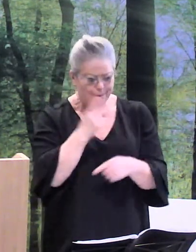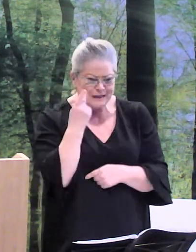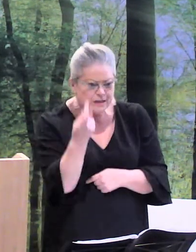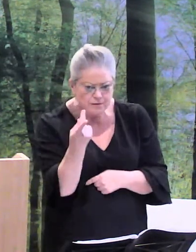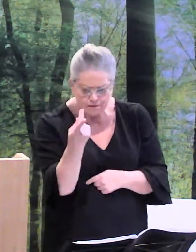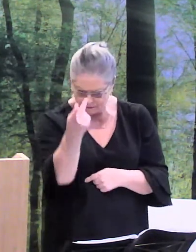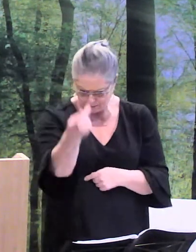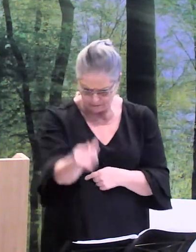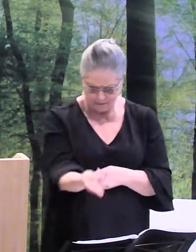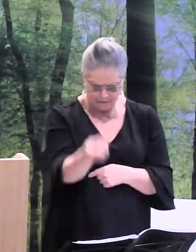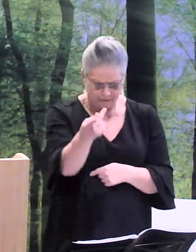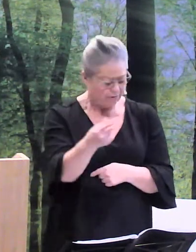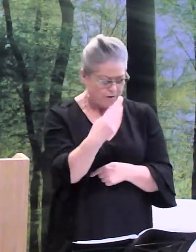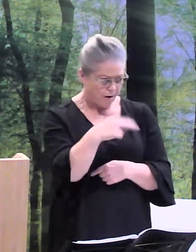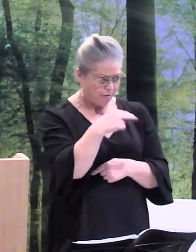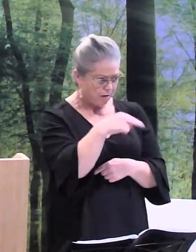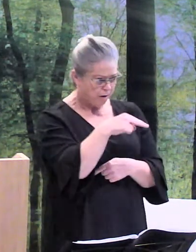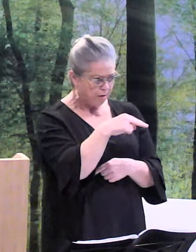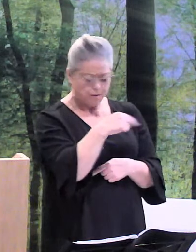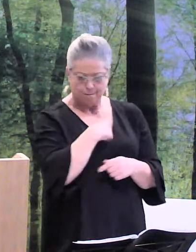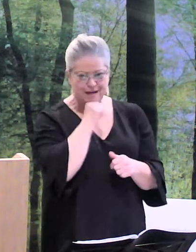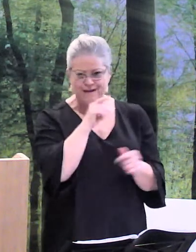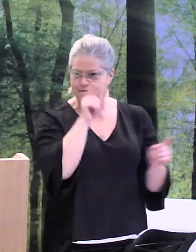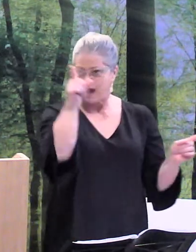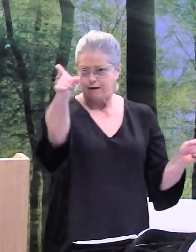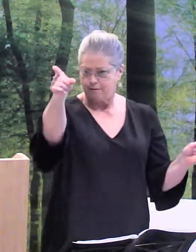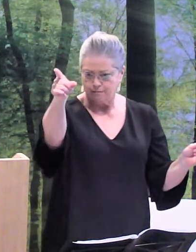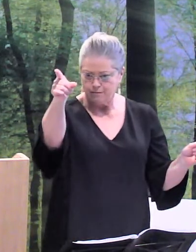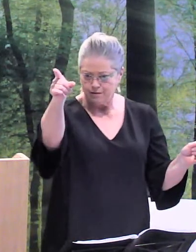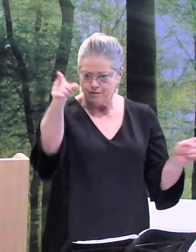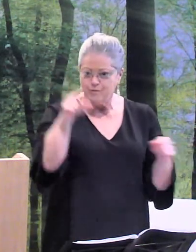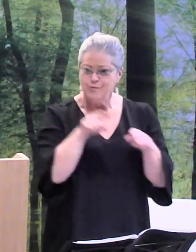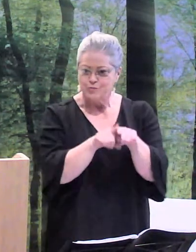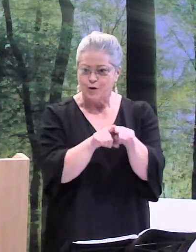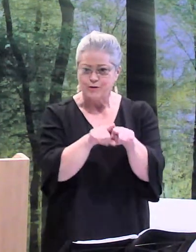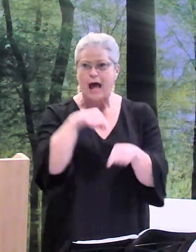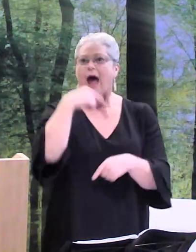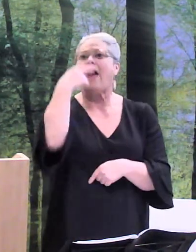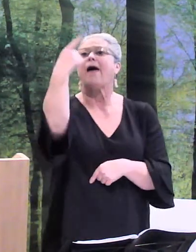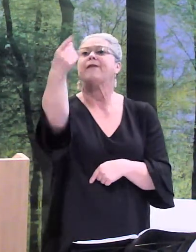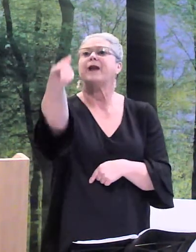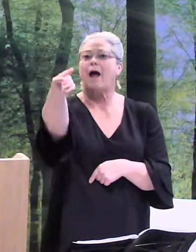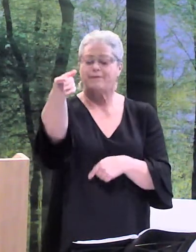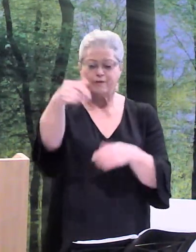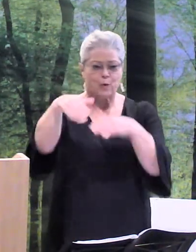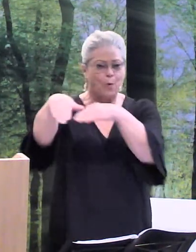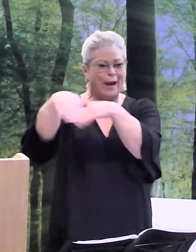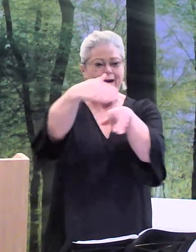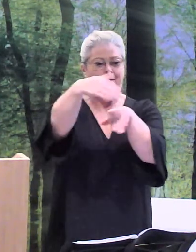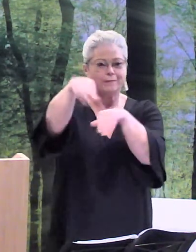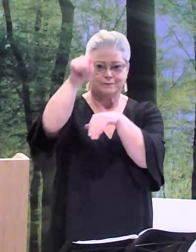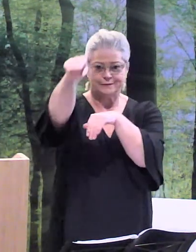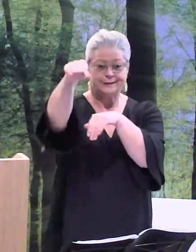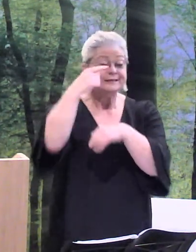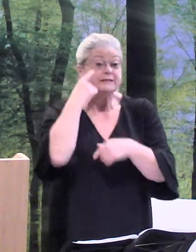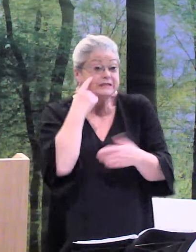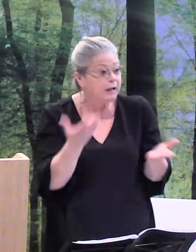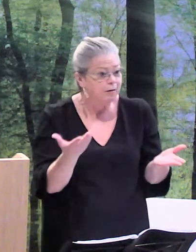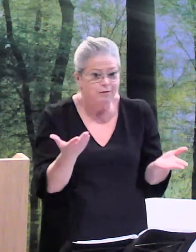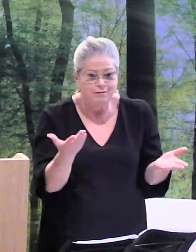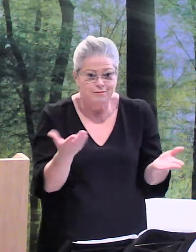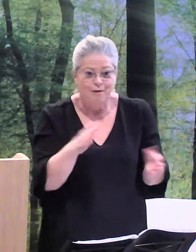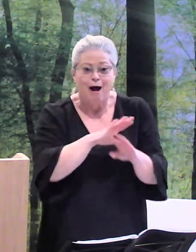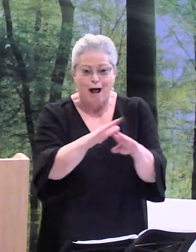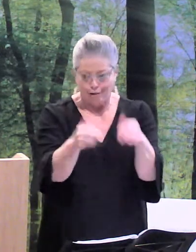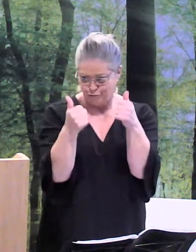ziet? Nee, ik ben niet ver. Juist aan de andere kant van de weg. En zie je,